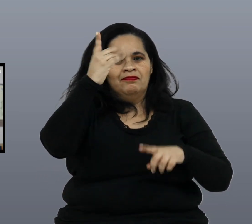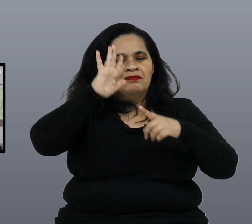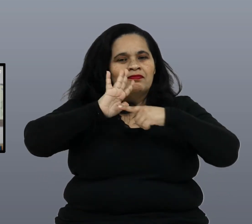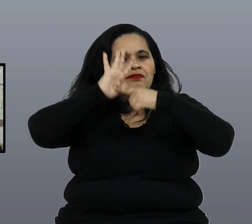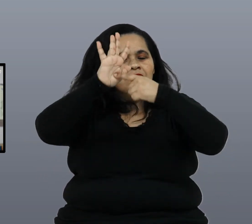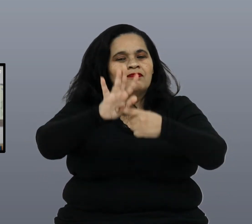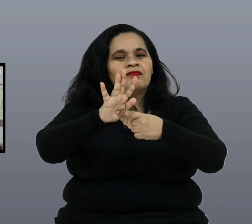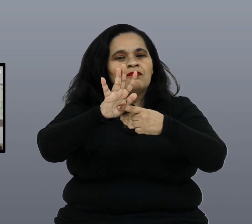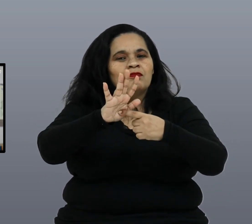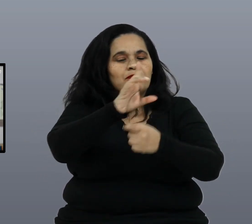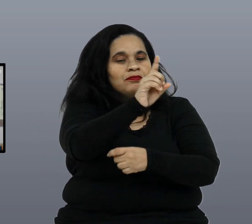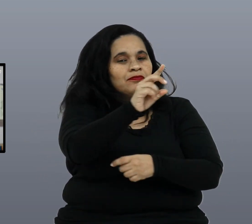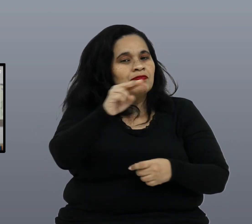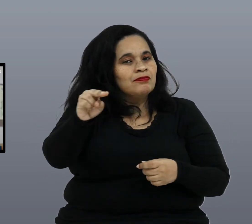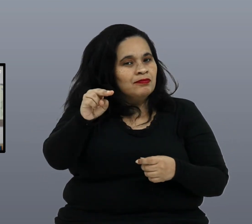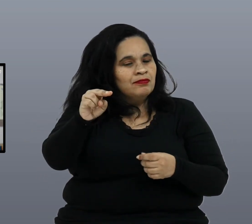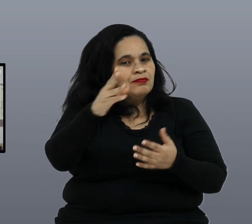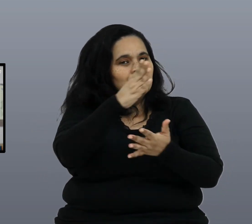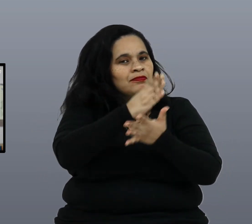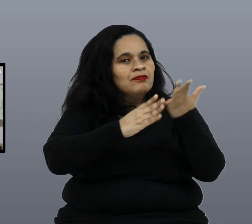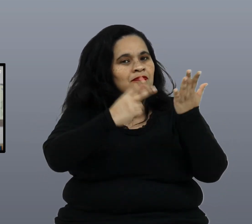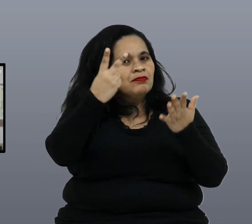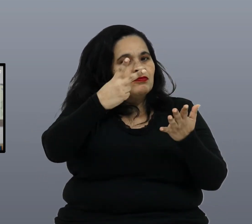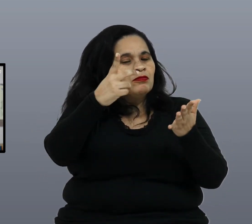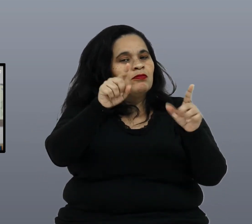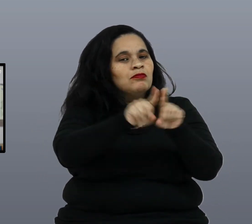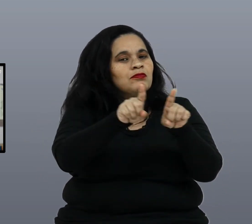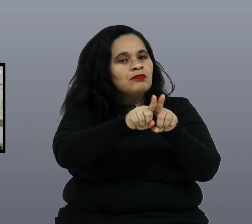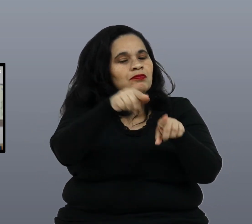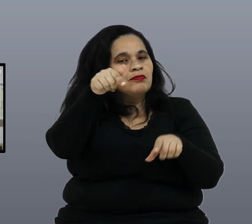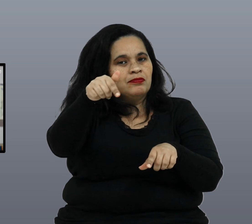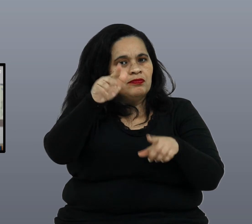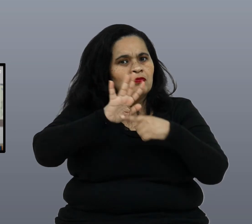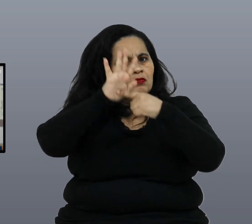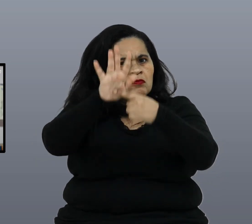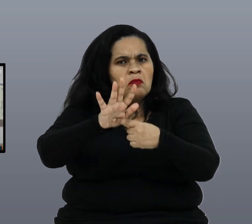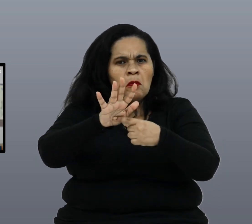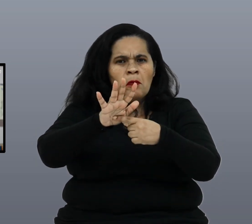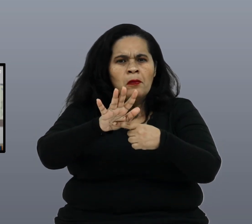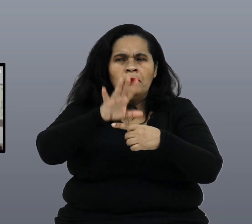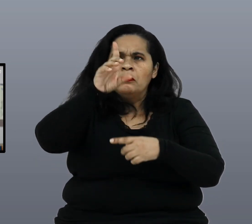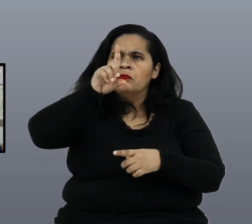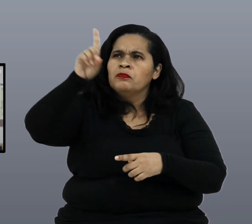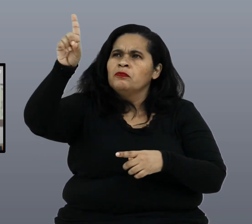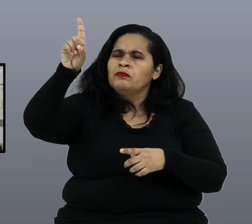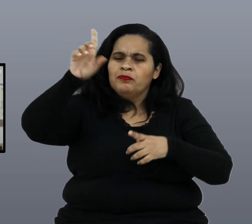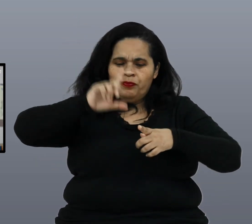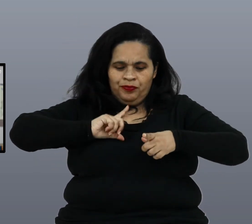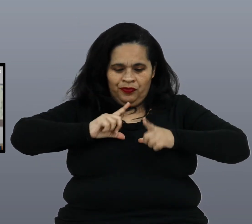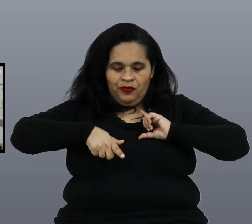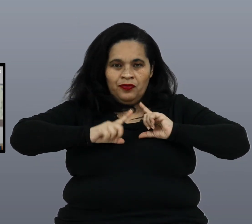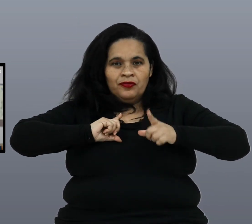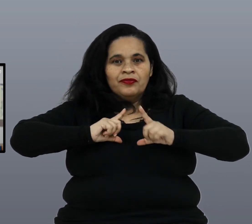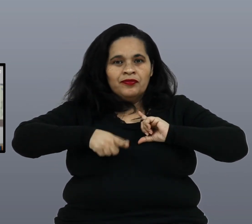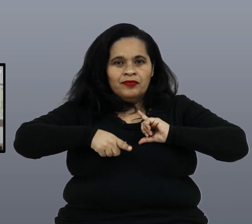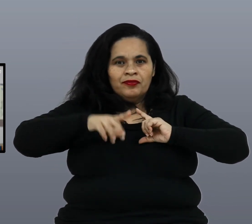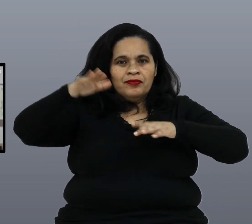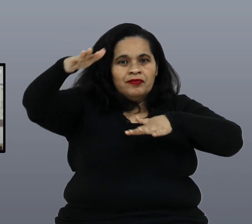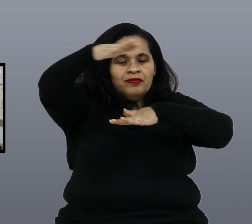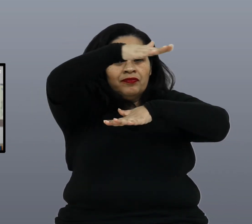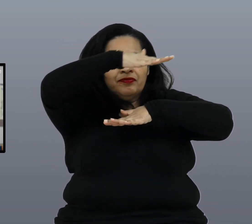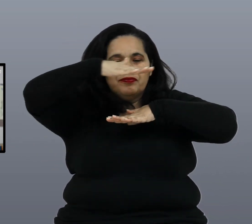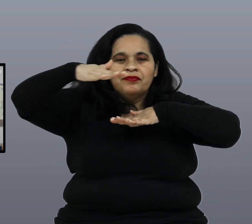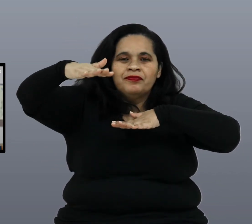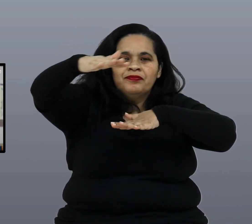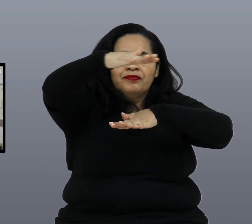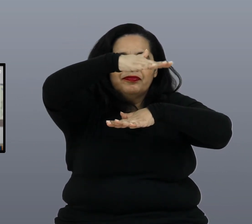livro de Daniel é essa. O Deus de Israel, Ele é soberano do mundo, em todas as eras, em